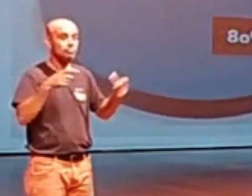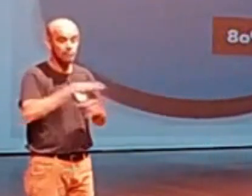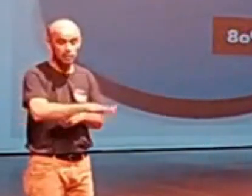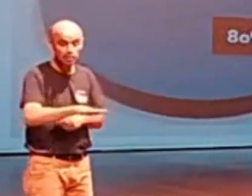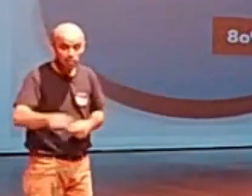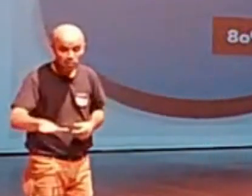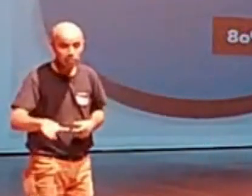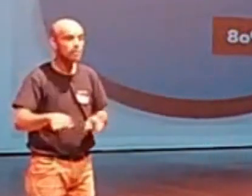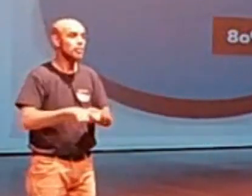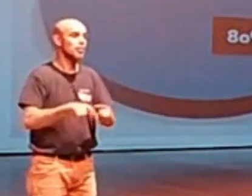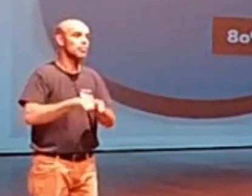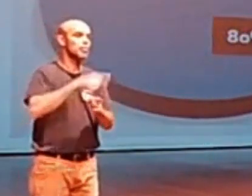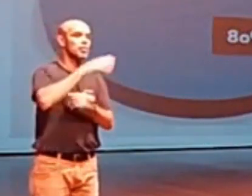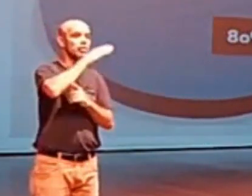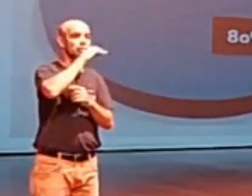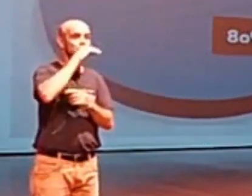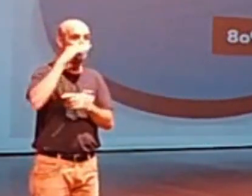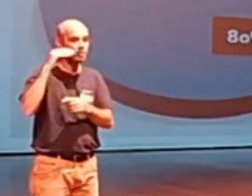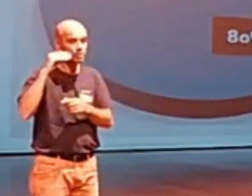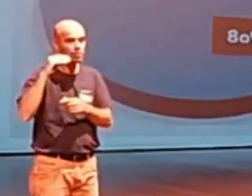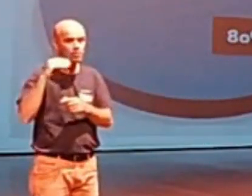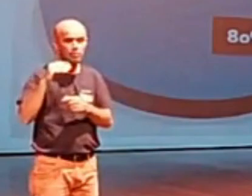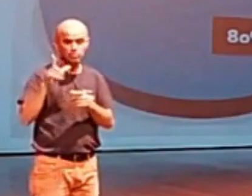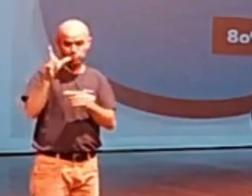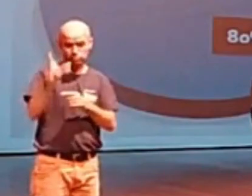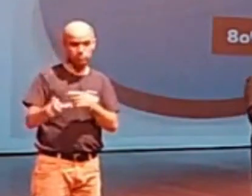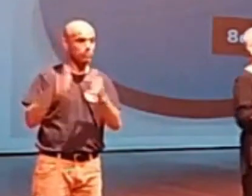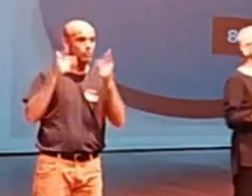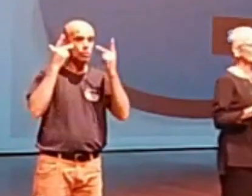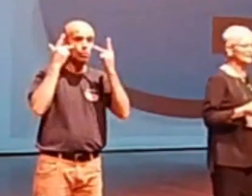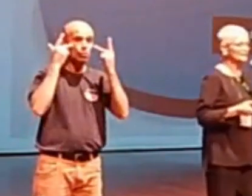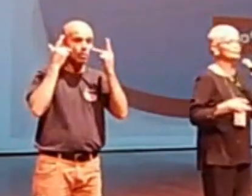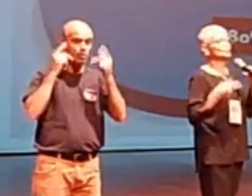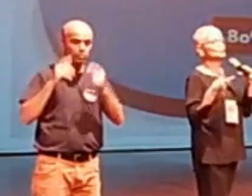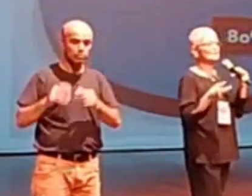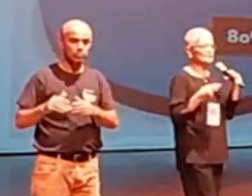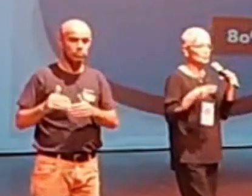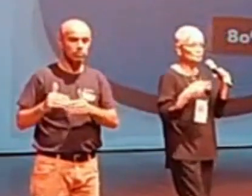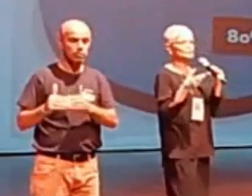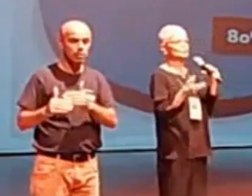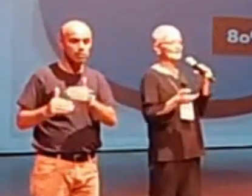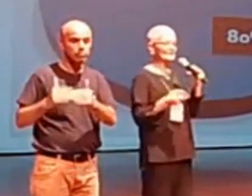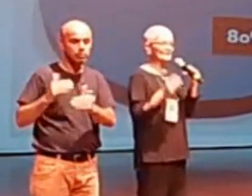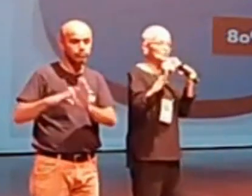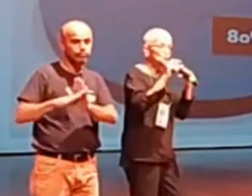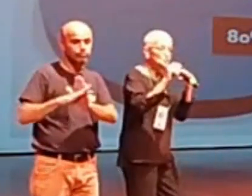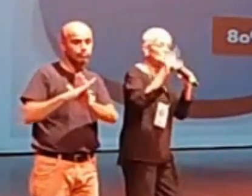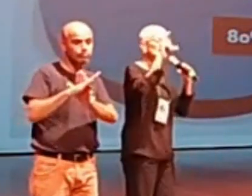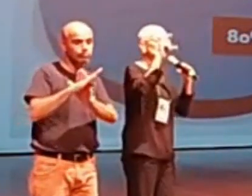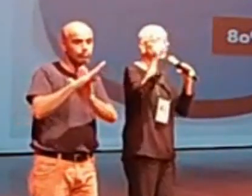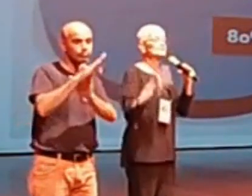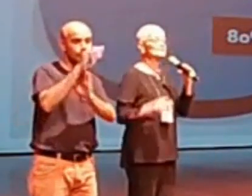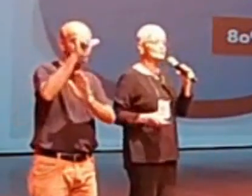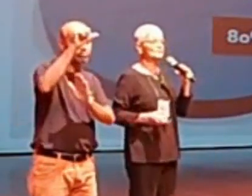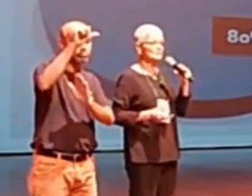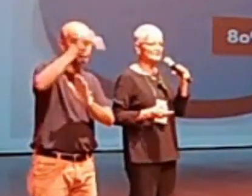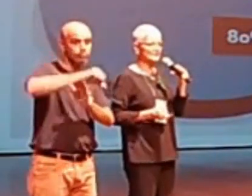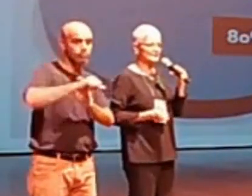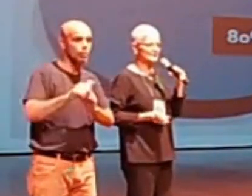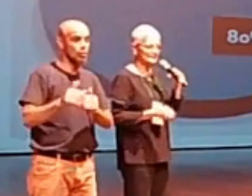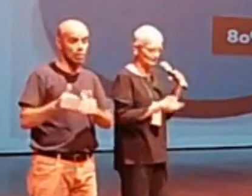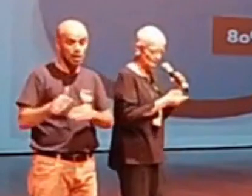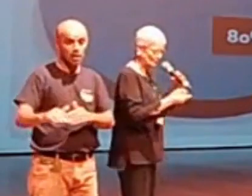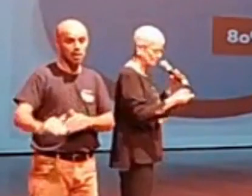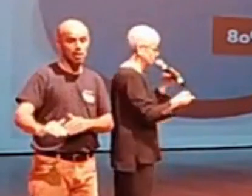crianças e mais adolescentes aparentemente normais, e ela aproveita para evoluir ou piorar nos picos de crescimento